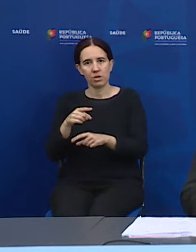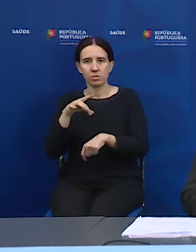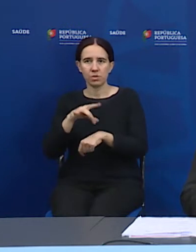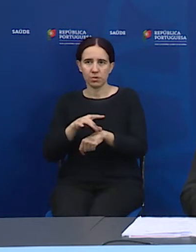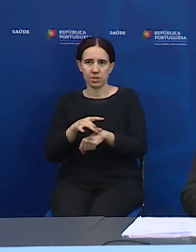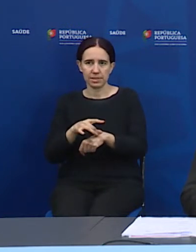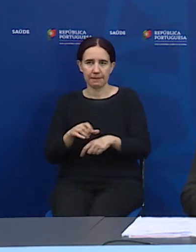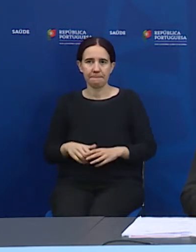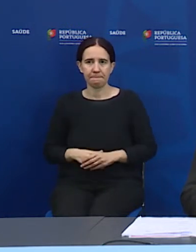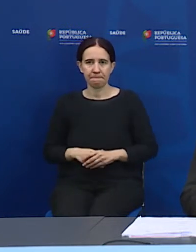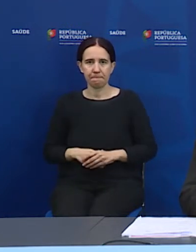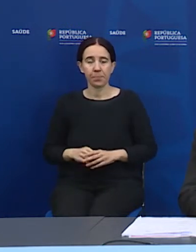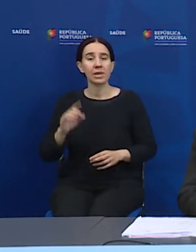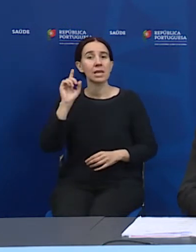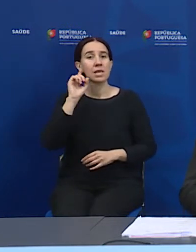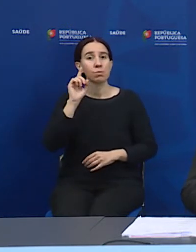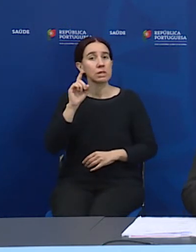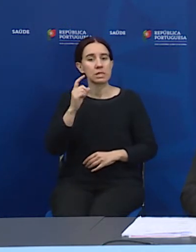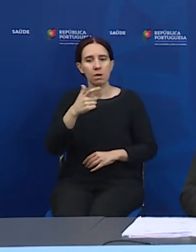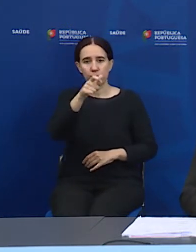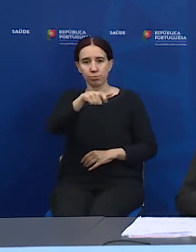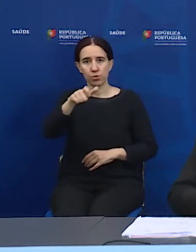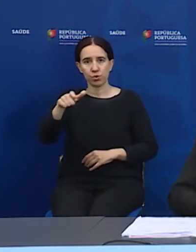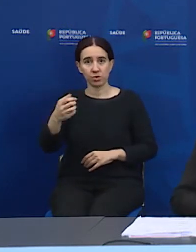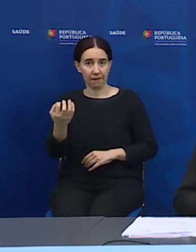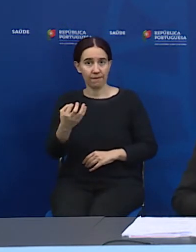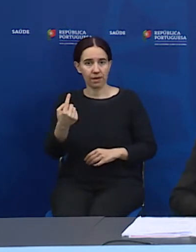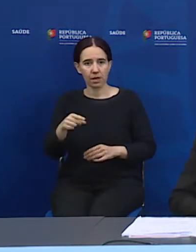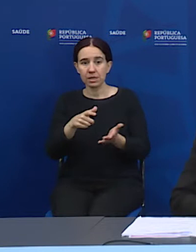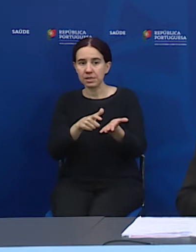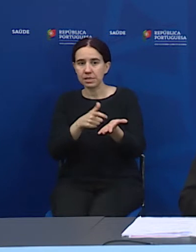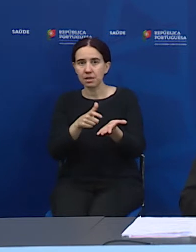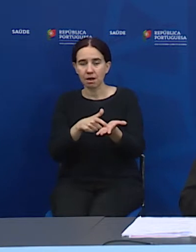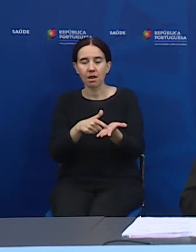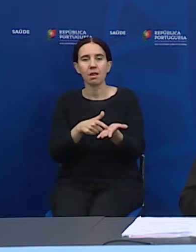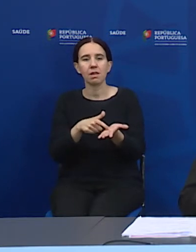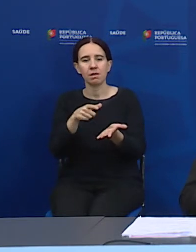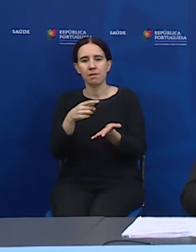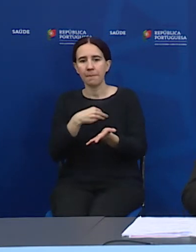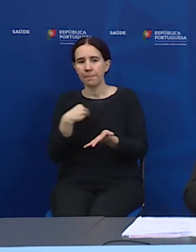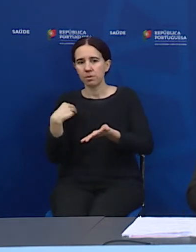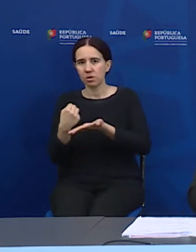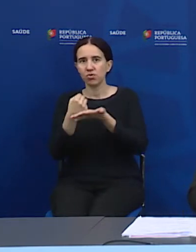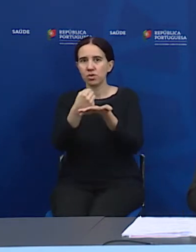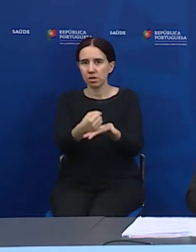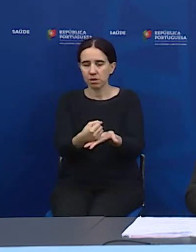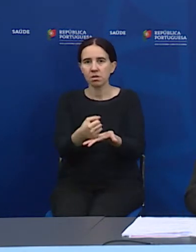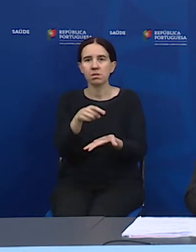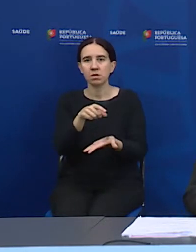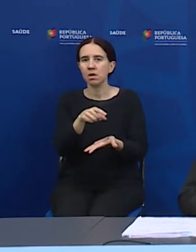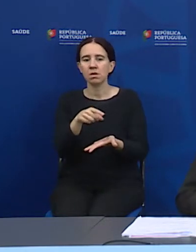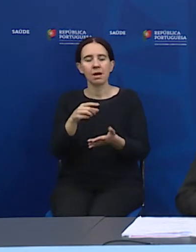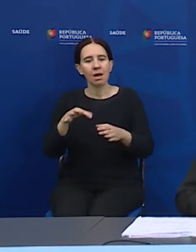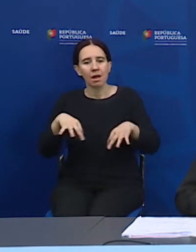doença é importante que as pessoas que têm efetivamente necessidade de assistência médica não